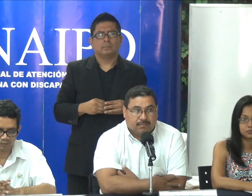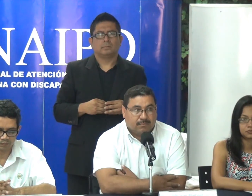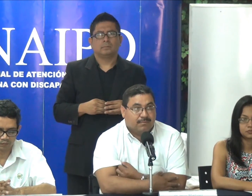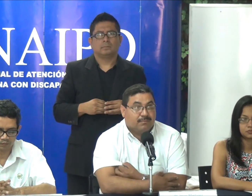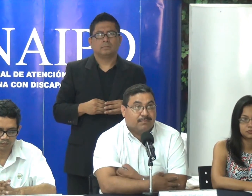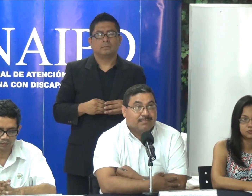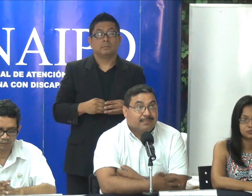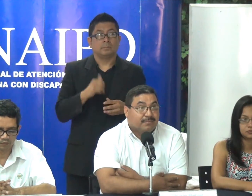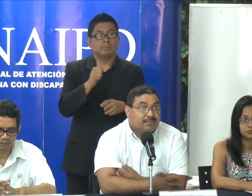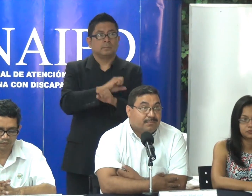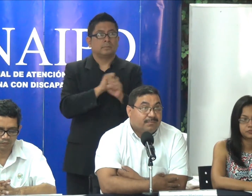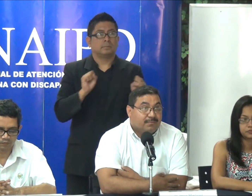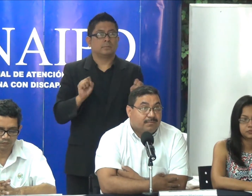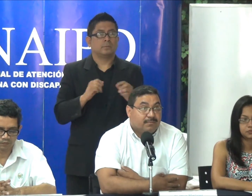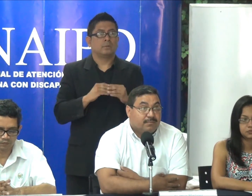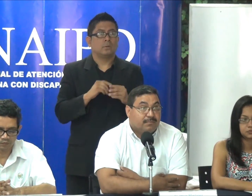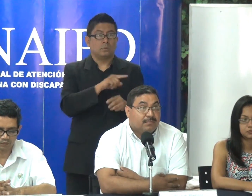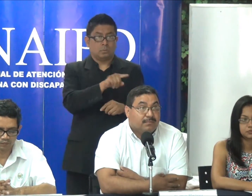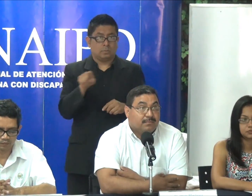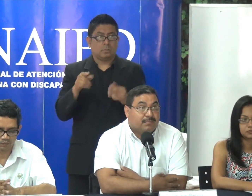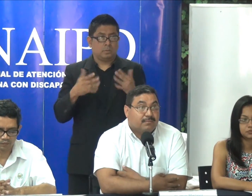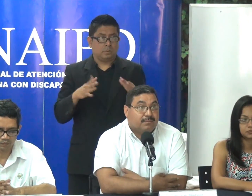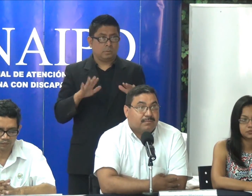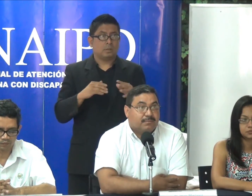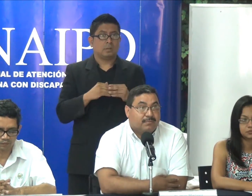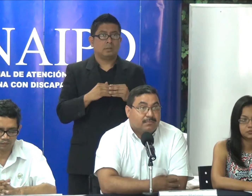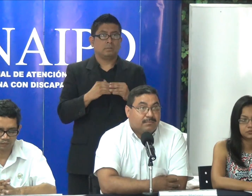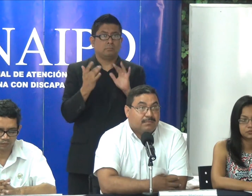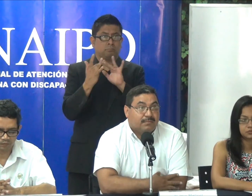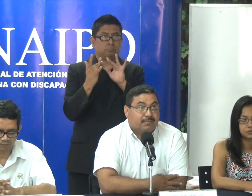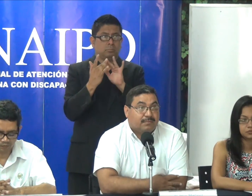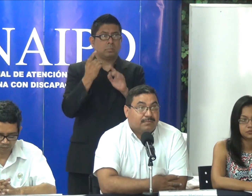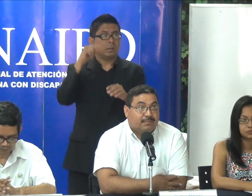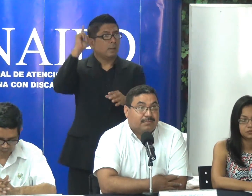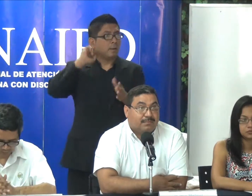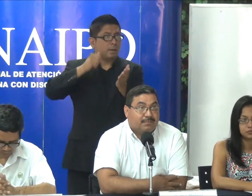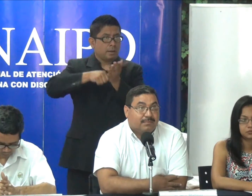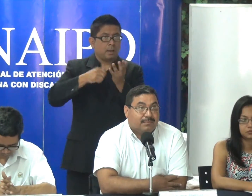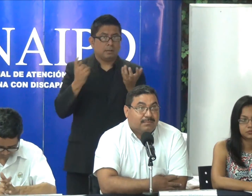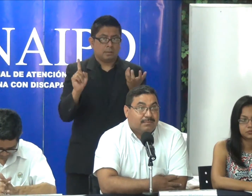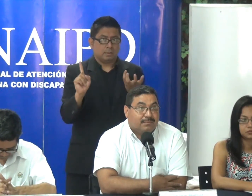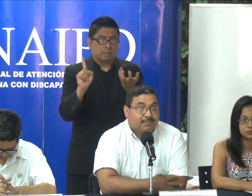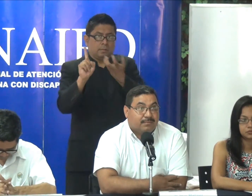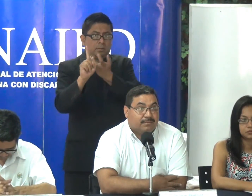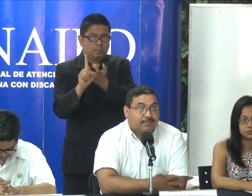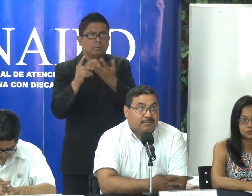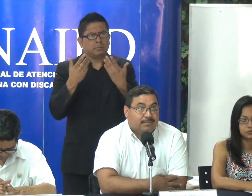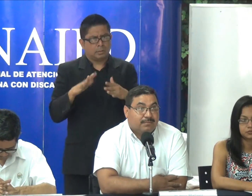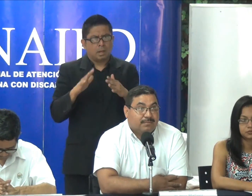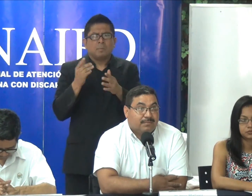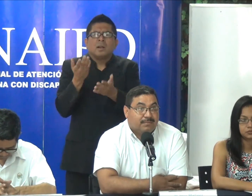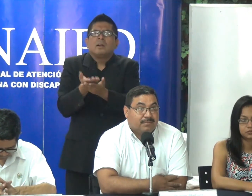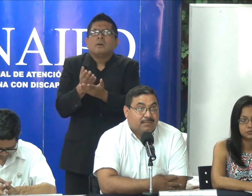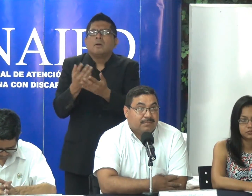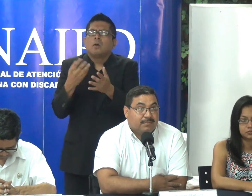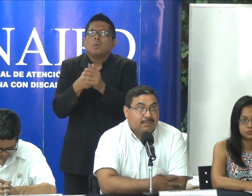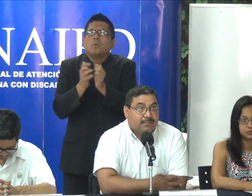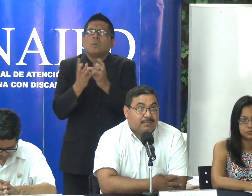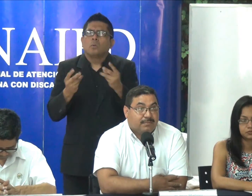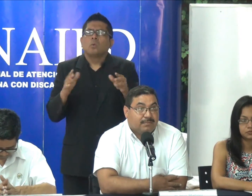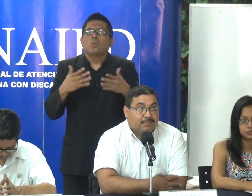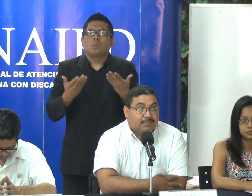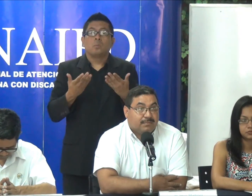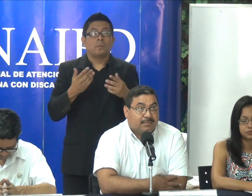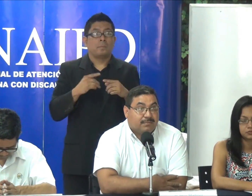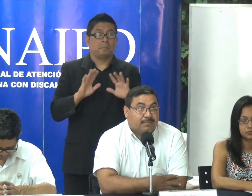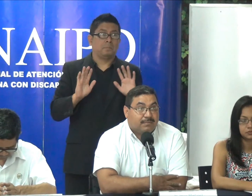Muy buenos días. Bueno, ustedes ya se han acercado entonces al señor alcalde para ver cómo les resuelve el problema, ¿verdad? Pero en caso